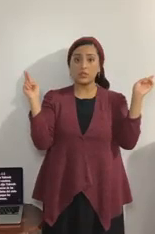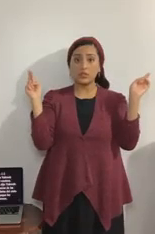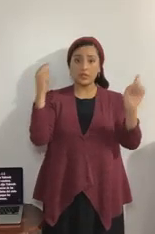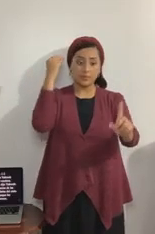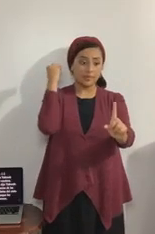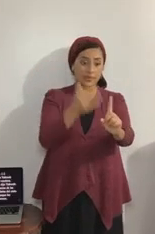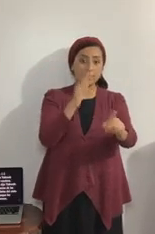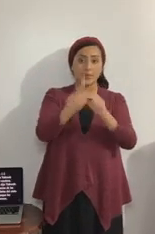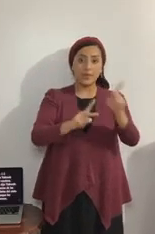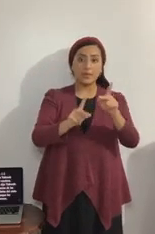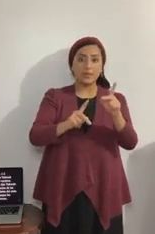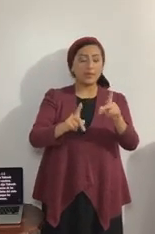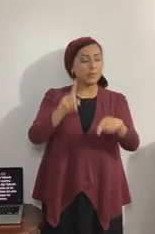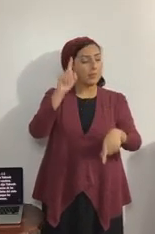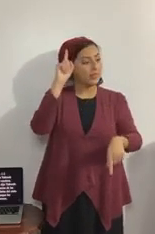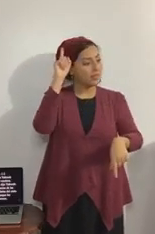pueblo que no se contaminara con esto.